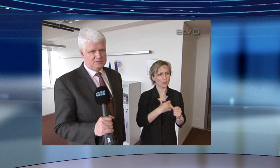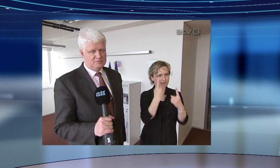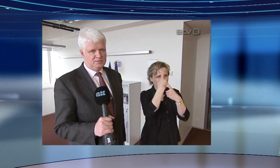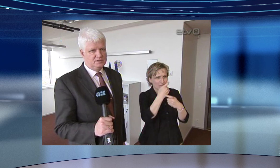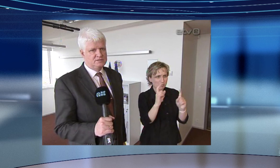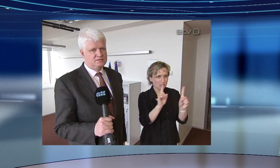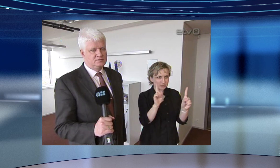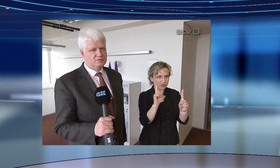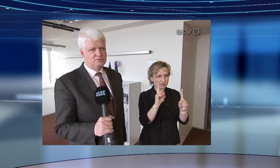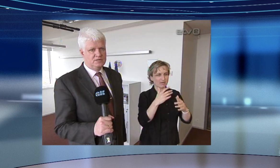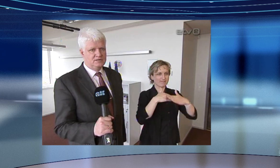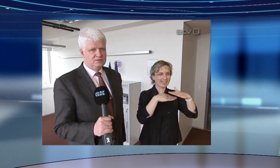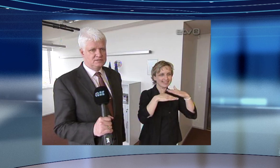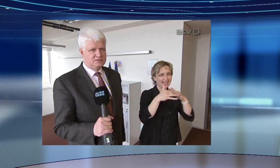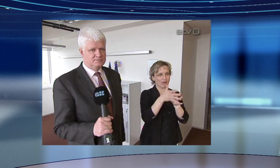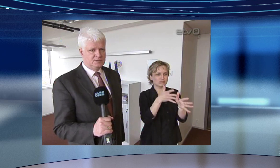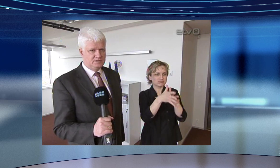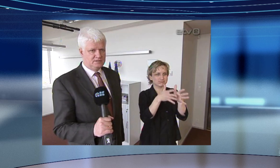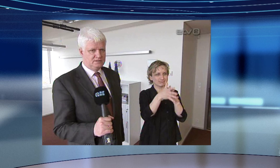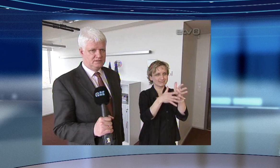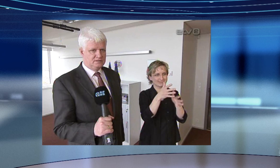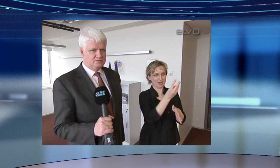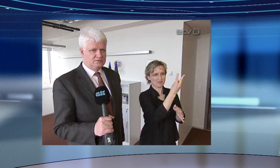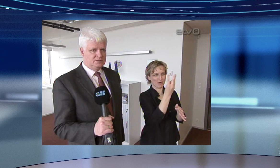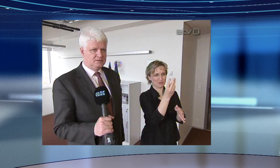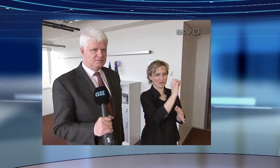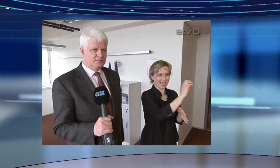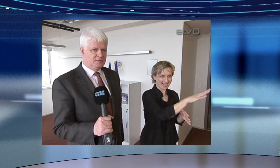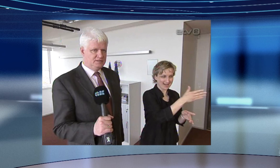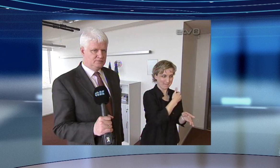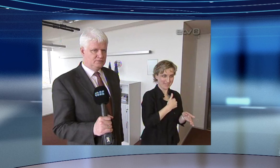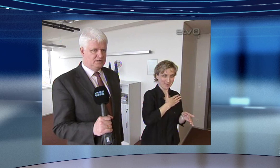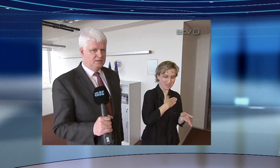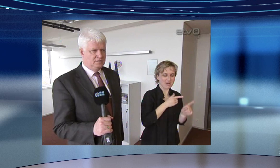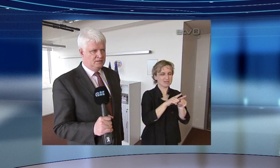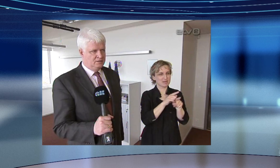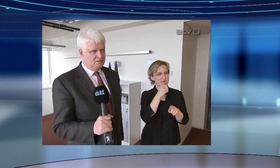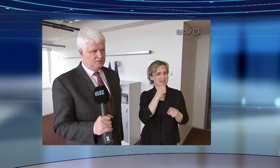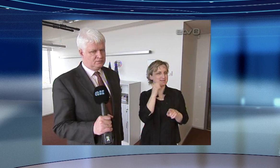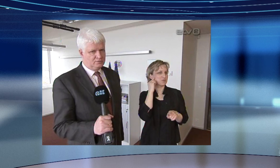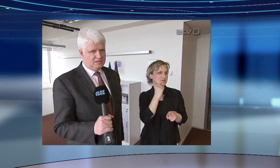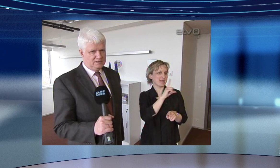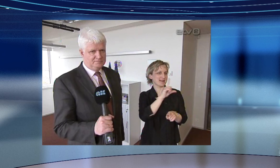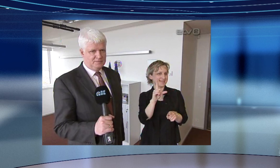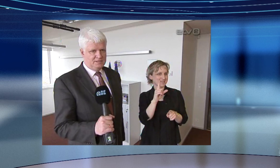saame panna siis oma kodulehele üles ja ka kurtide liidu kodulehele, nii